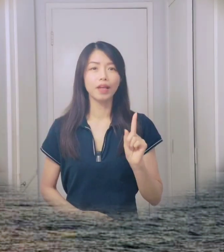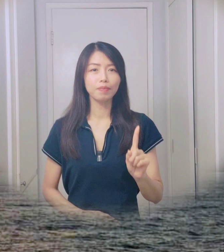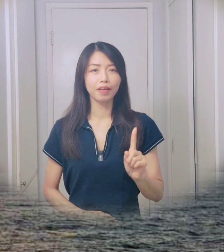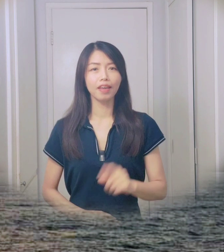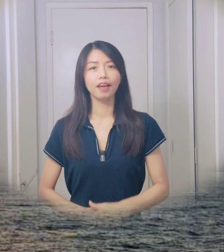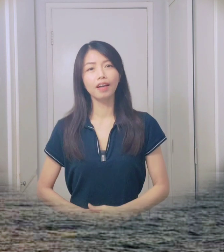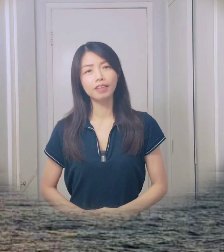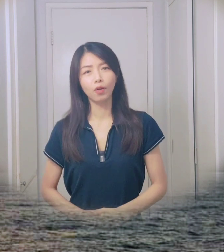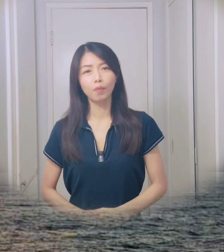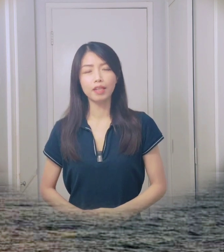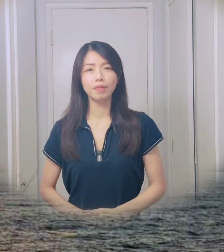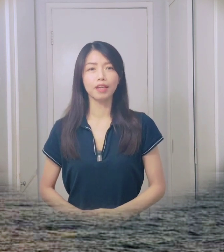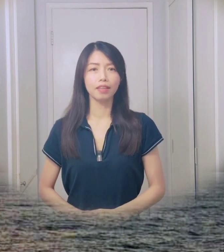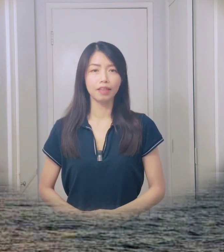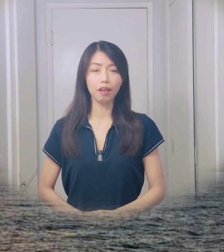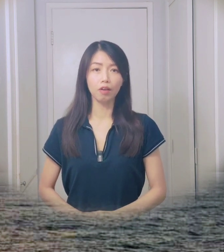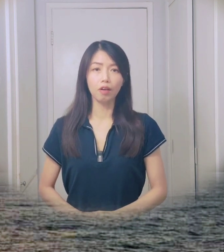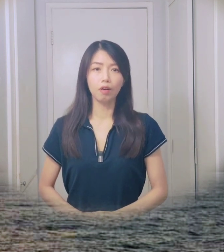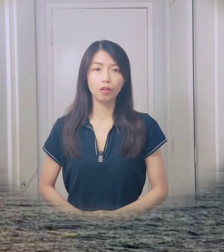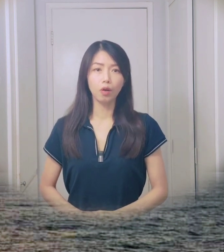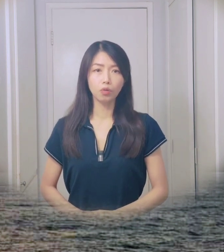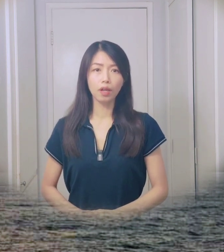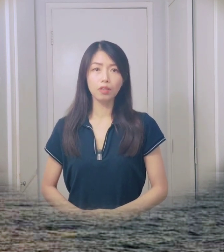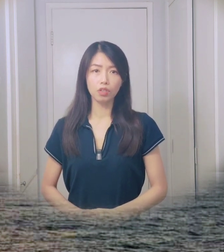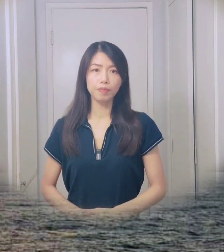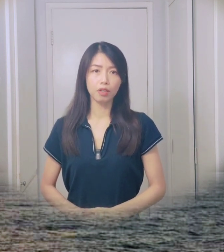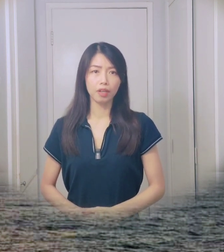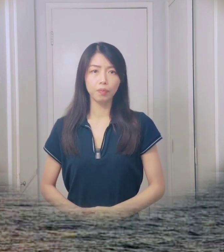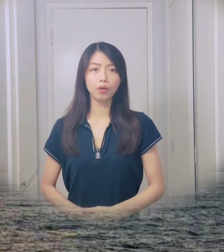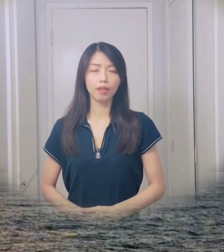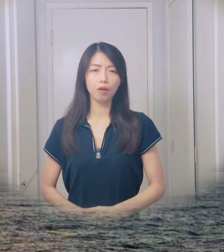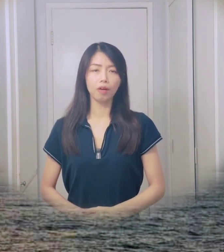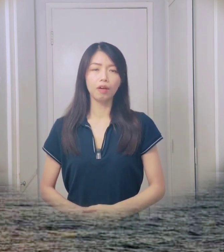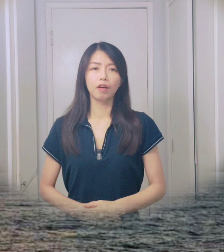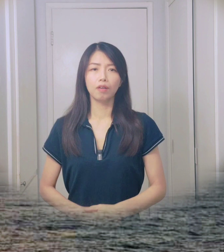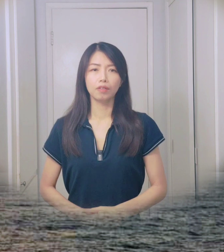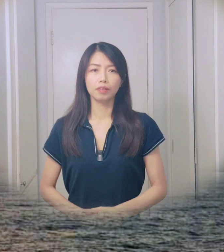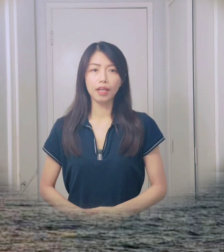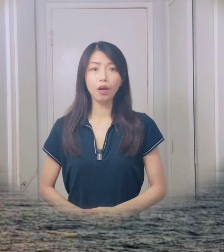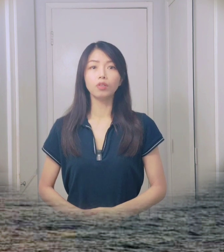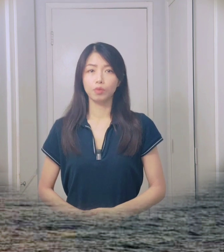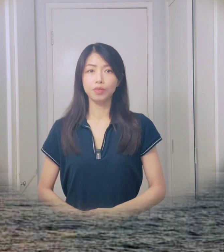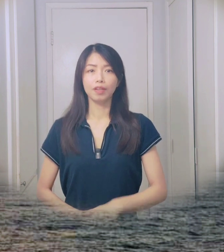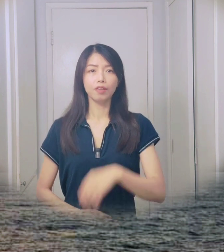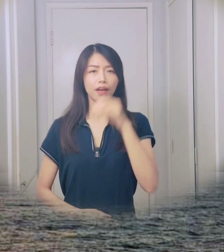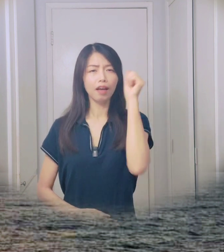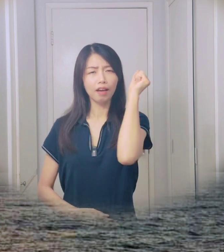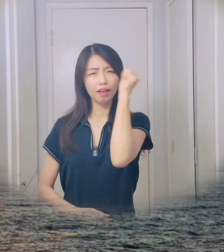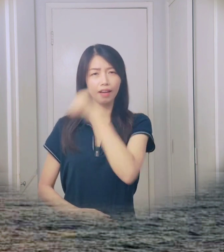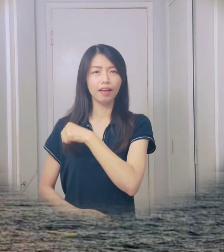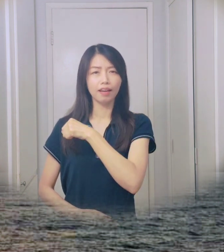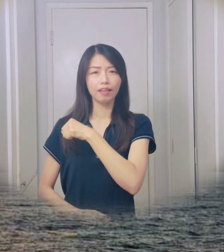그리고 마지막에 한 가지 더 말씀드릴 게 있는데요. 결국엔 주님이셨네 이 표현에서 찬양 어느 부분에서